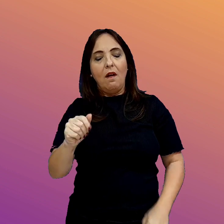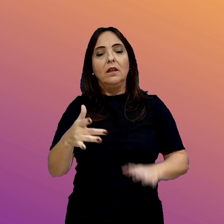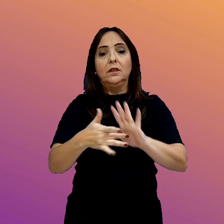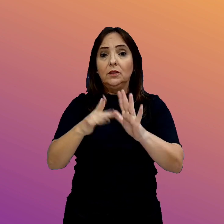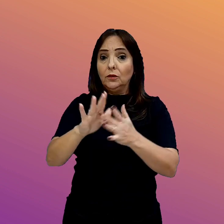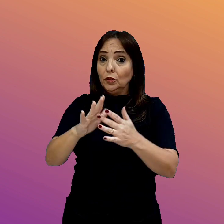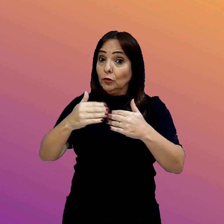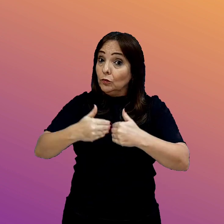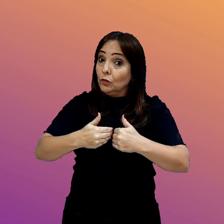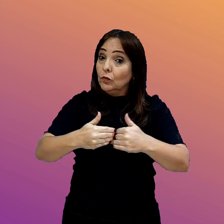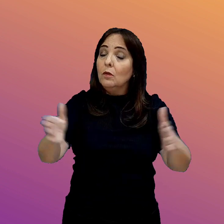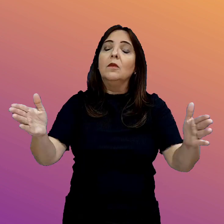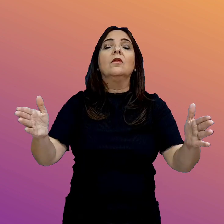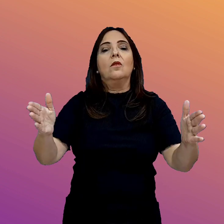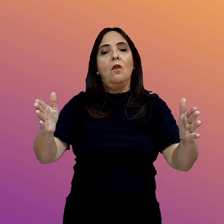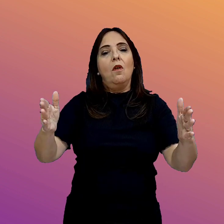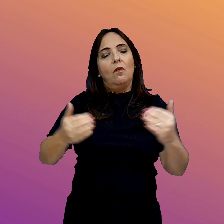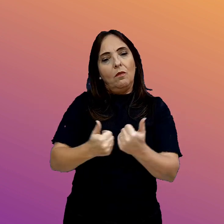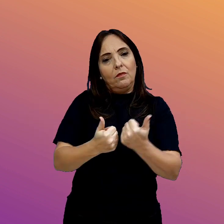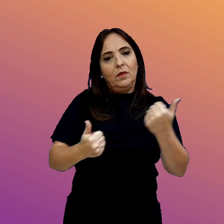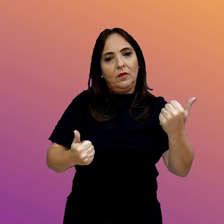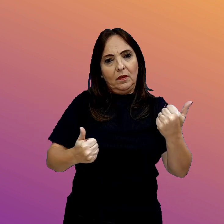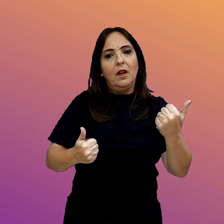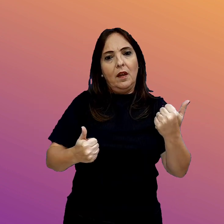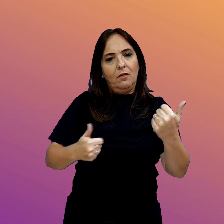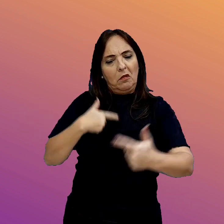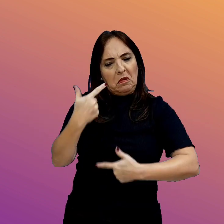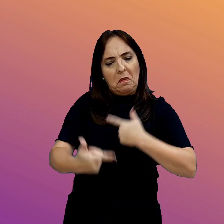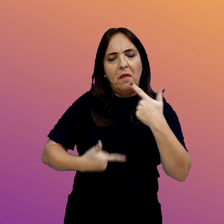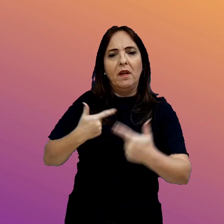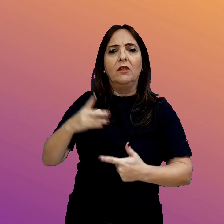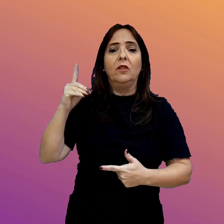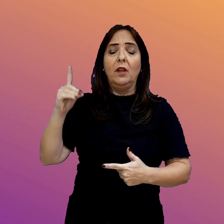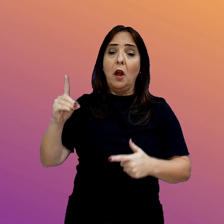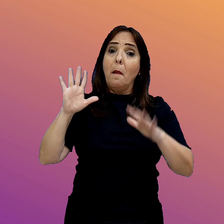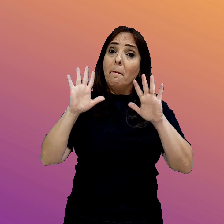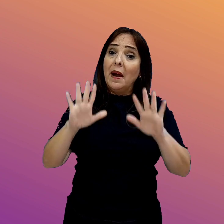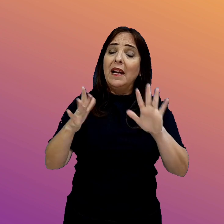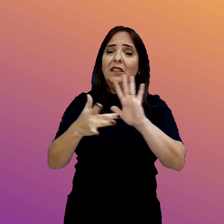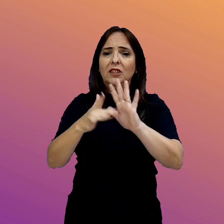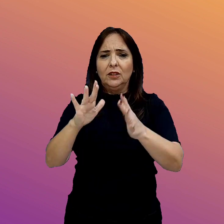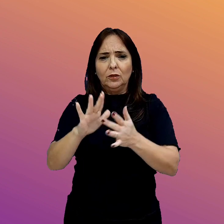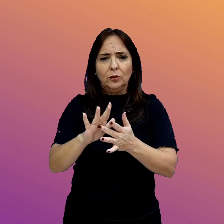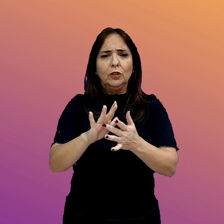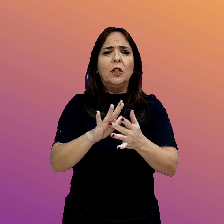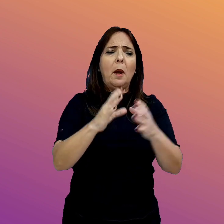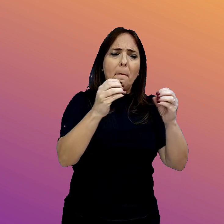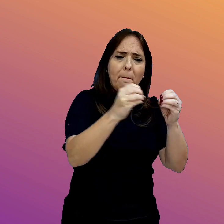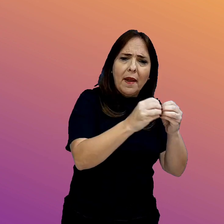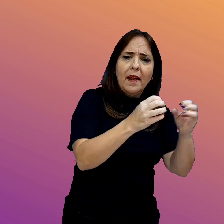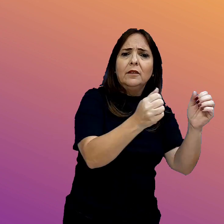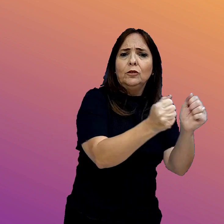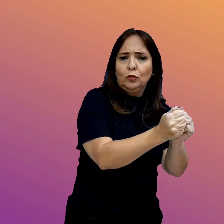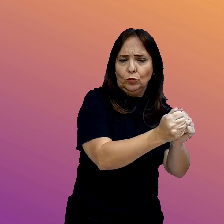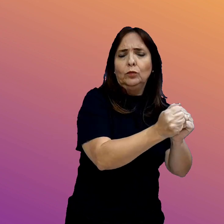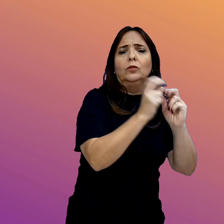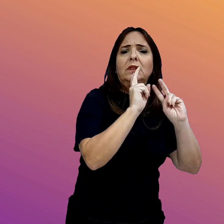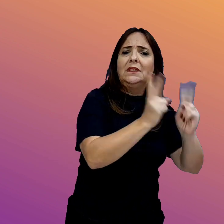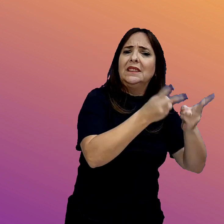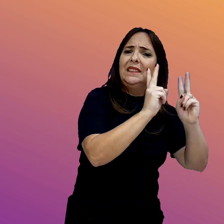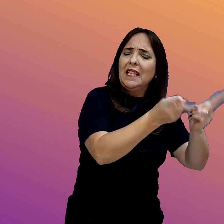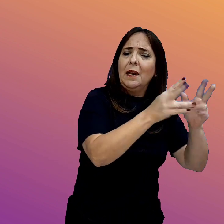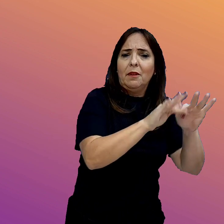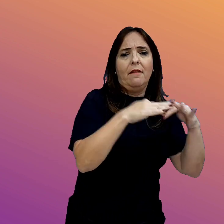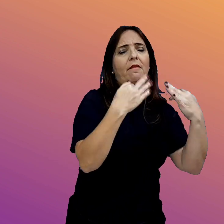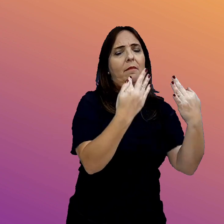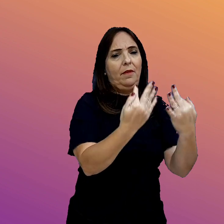o Filho de Deus. Mas ele nunca se apartou da sua família. Mesmo iniciando e desenvolvendo o seu ministério, Maria estava sempre por perto,